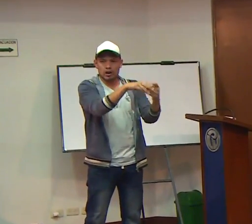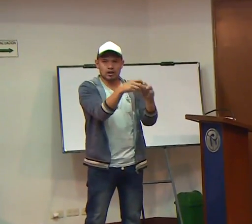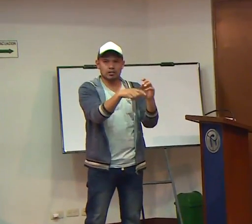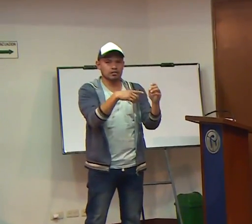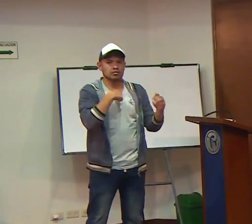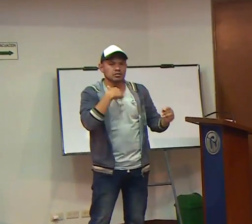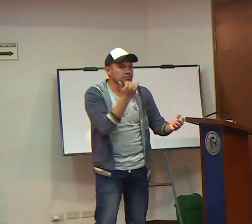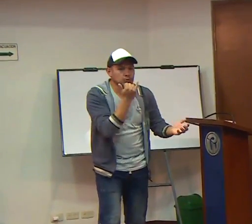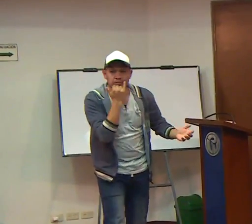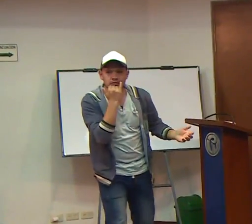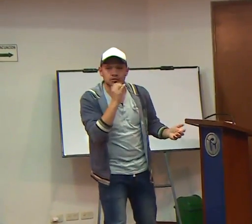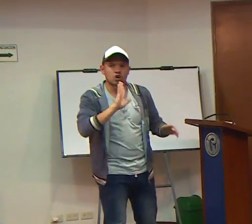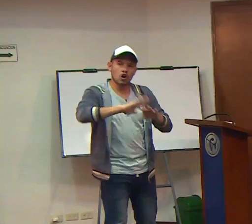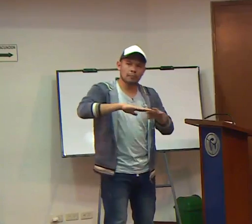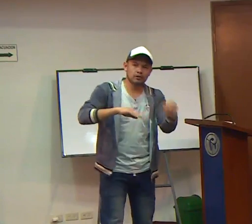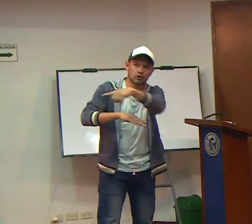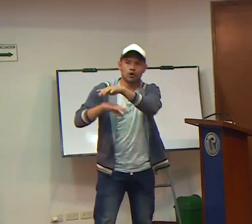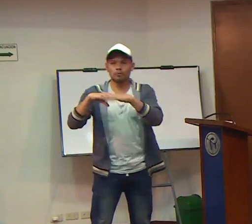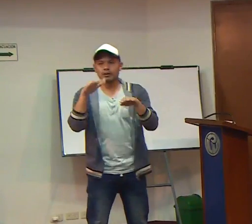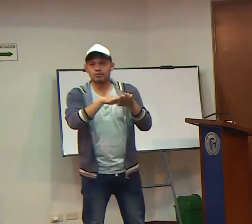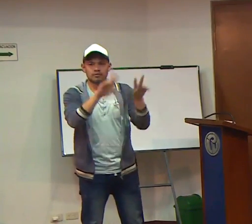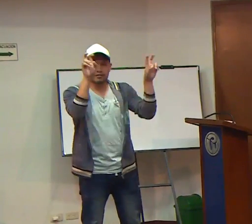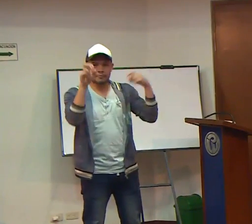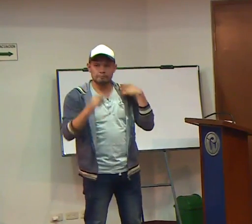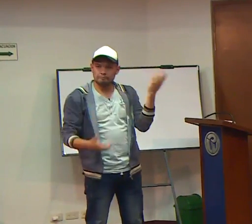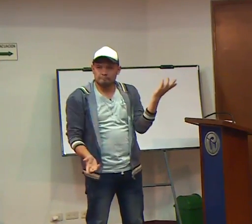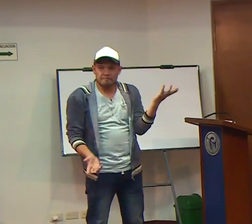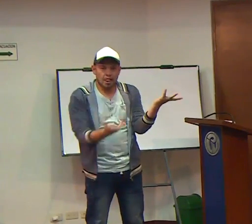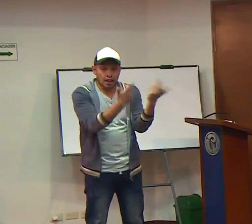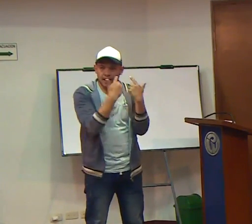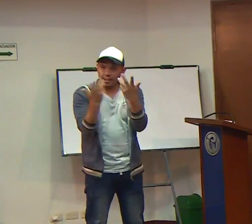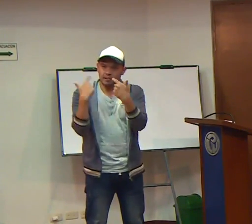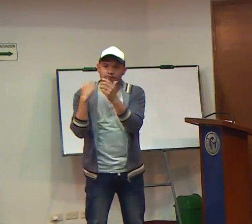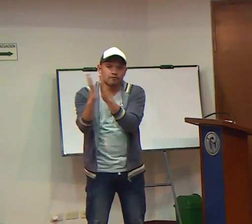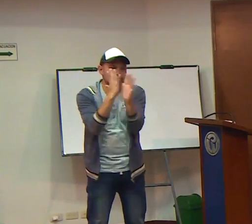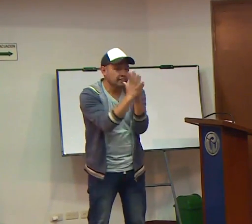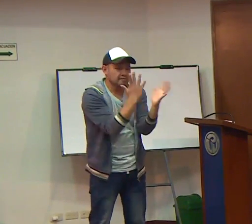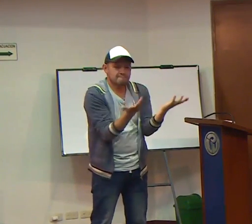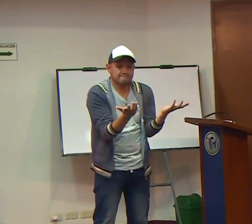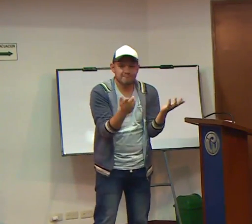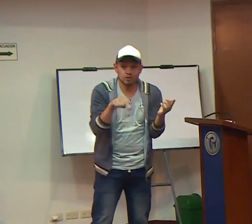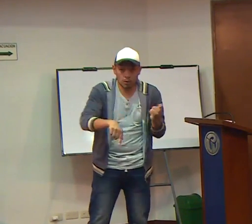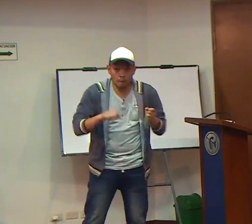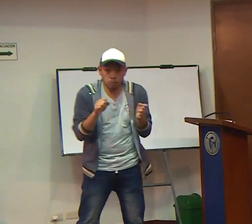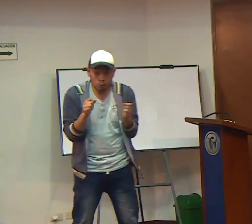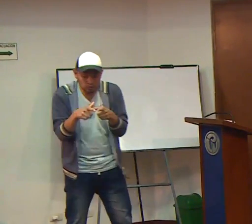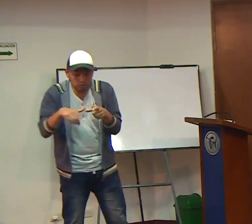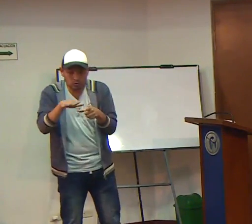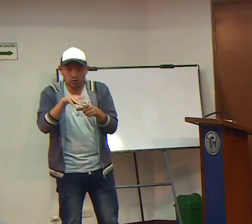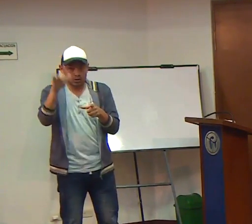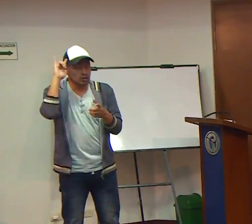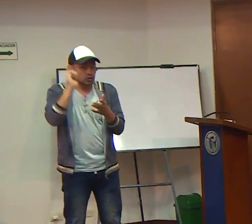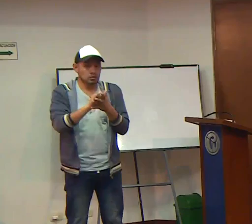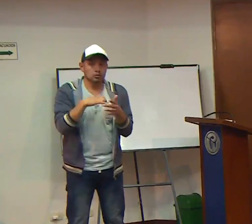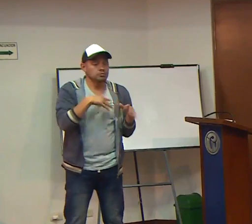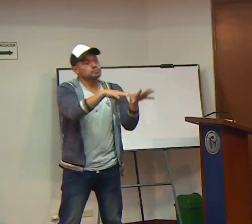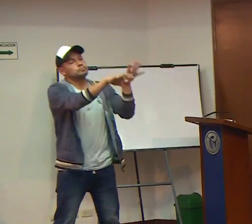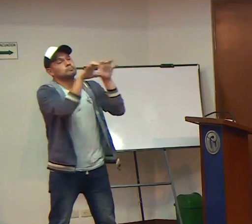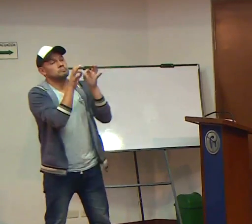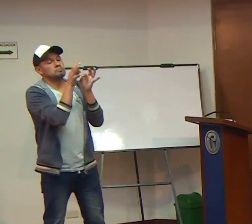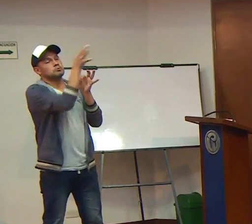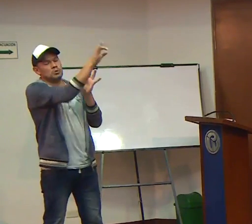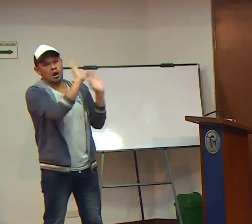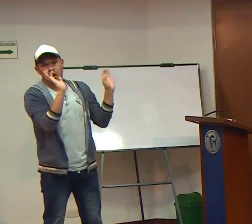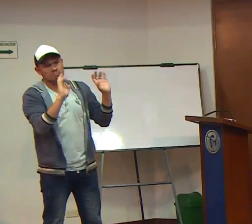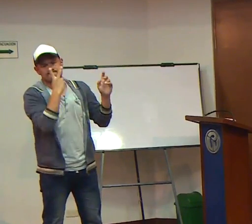culpas. Y igual en las situaciones cotidianas, ¿sí? No escucho lo que pasa, solamente pues